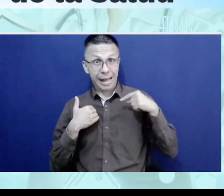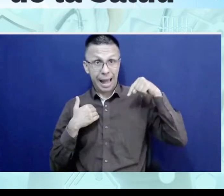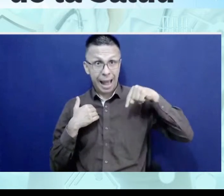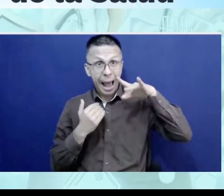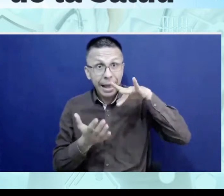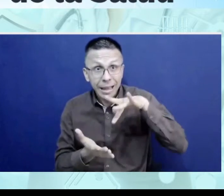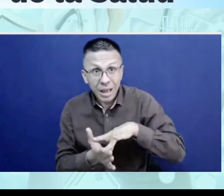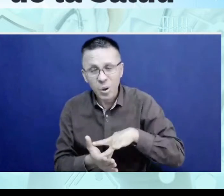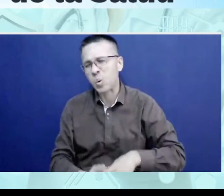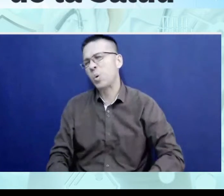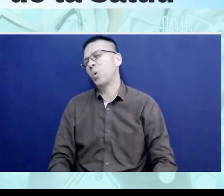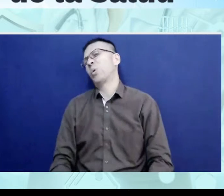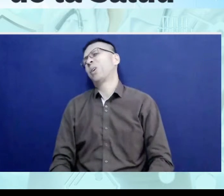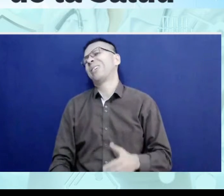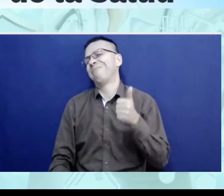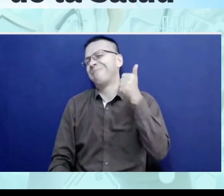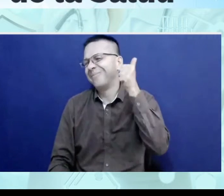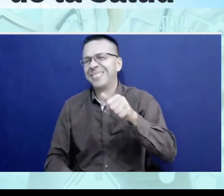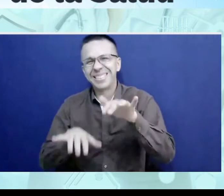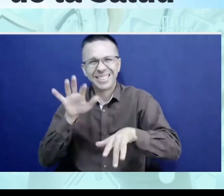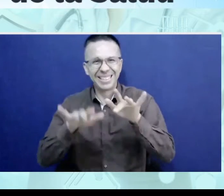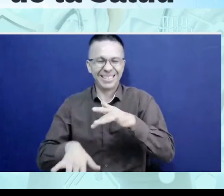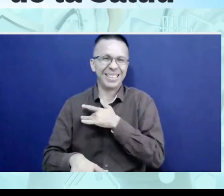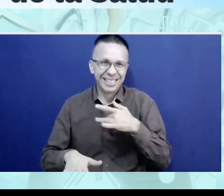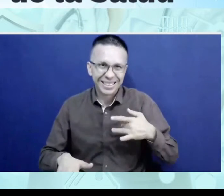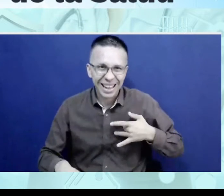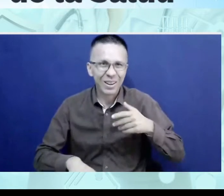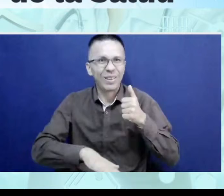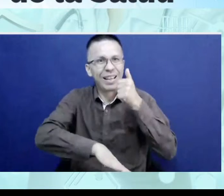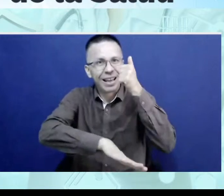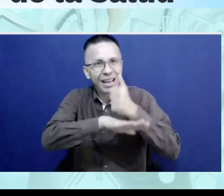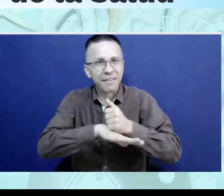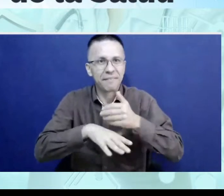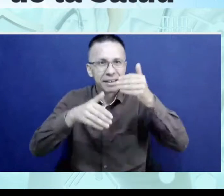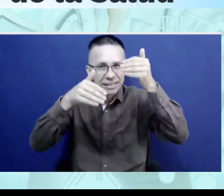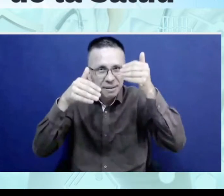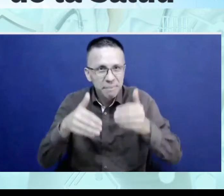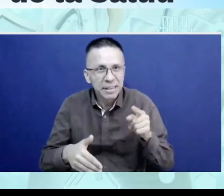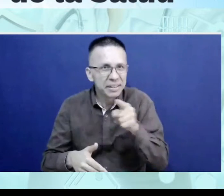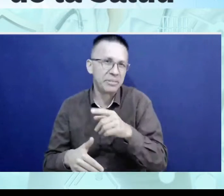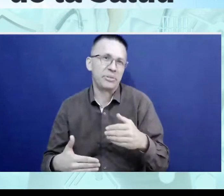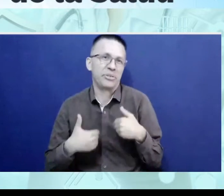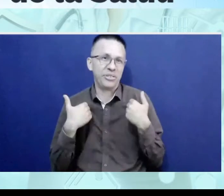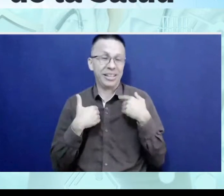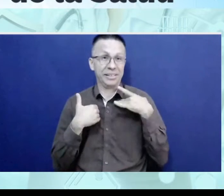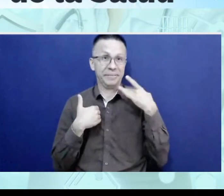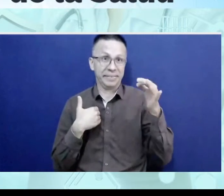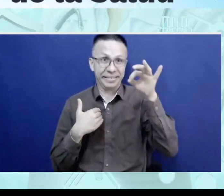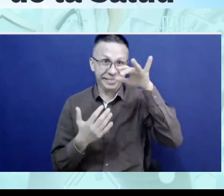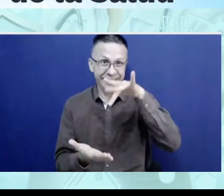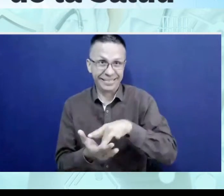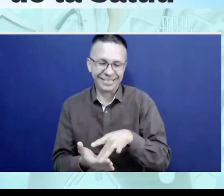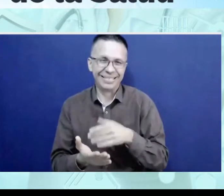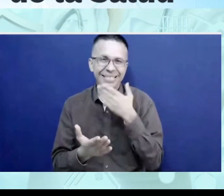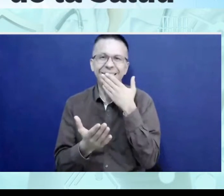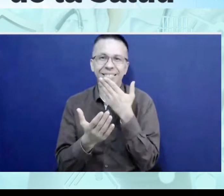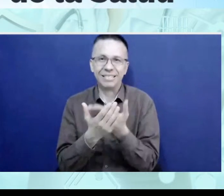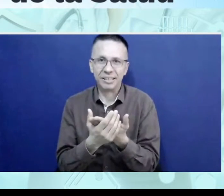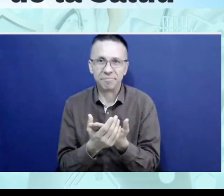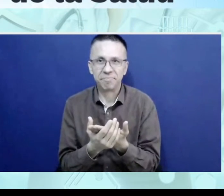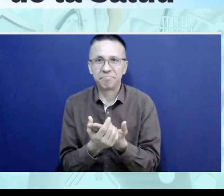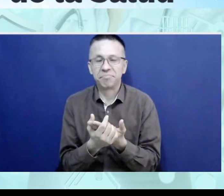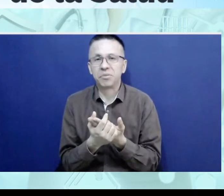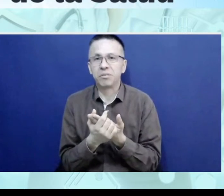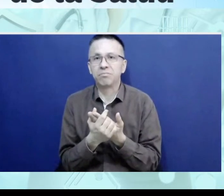experiencia de todo el equipo de la Secretaría de Salud, de nuestra Dirección de Discapacidad. Para nosotros es muy importante que se compartir con